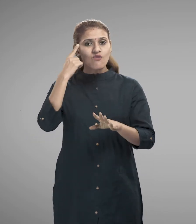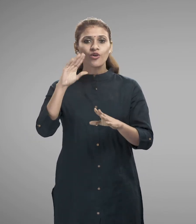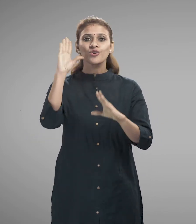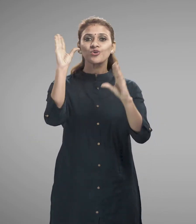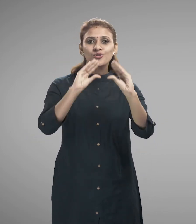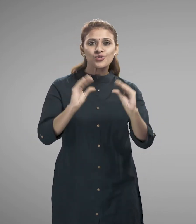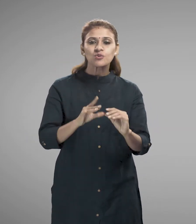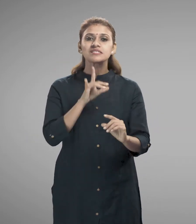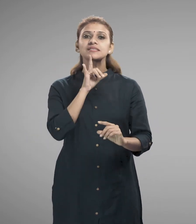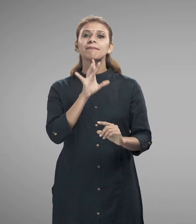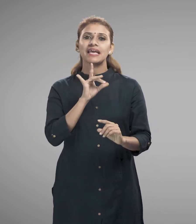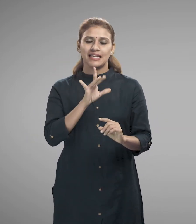तरीके अपना सकते हैं।